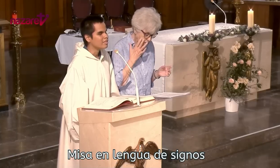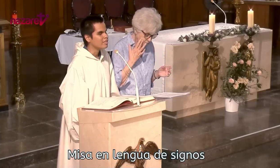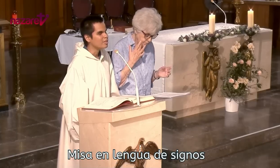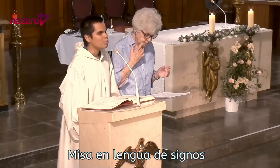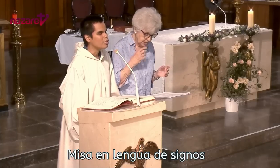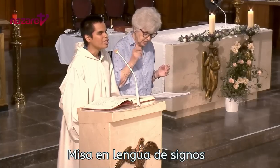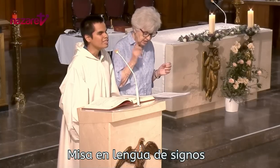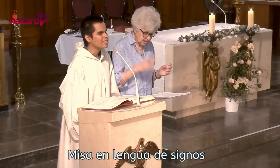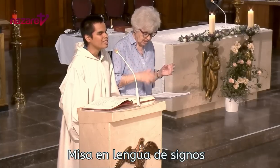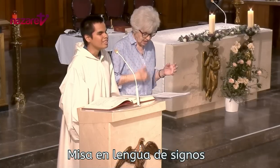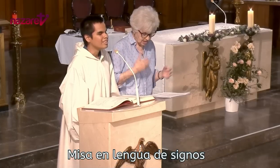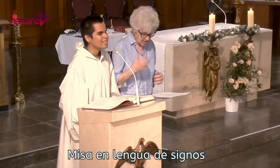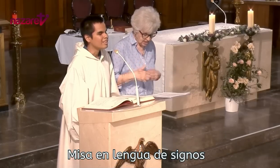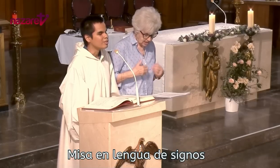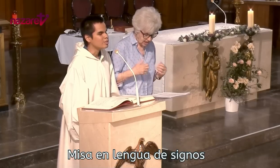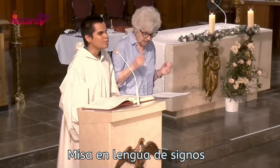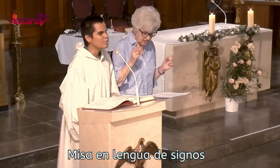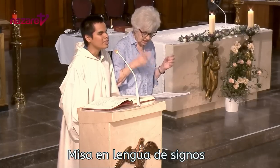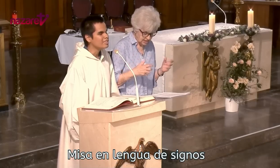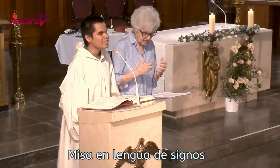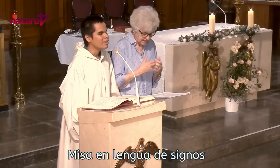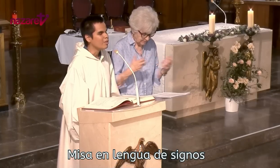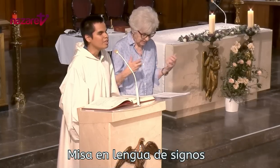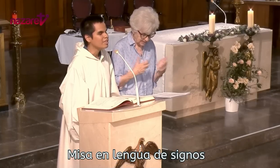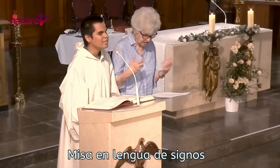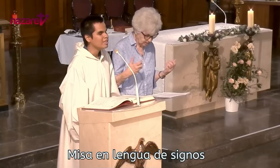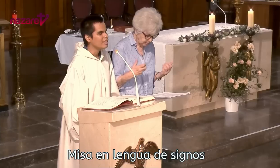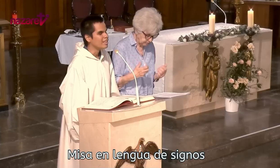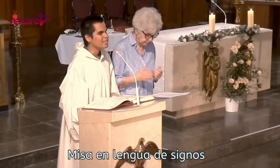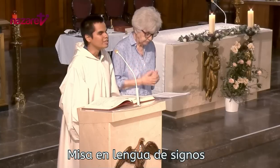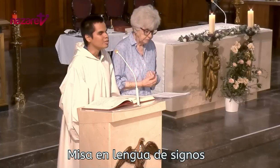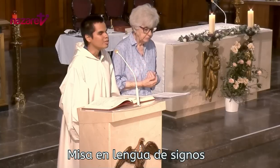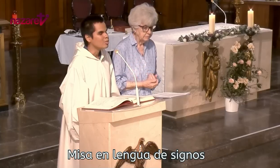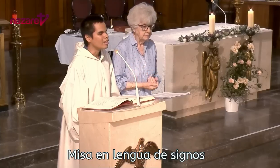Quiero, pues, que los hombres oren en todo lugar,